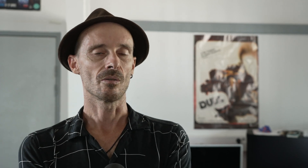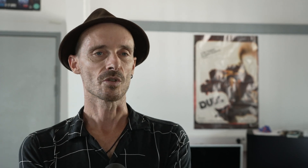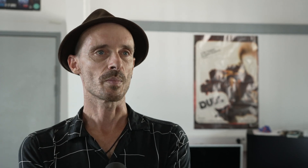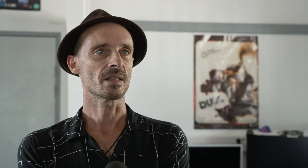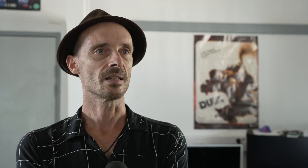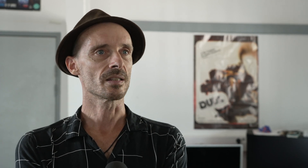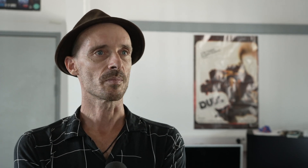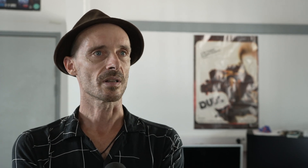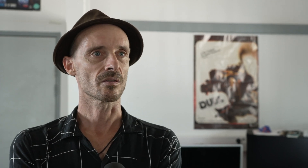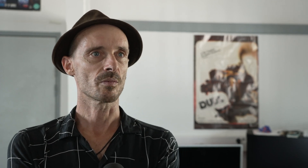on spatialisait, par exemple,